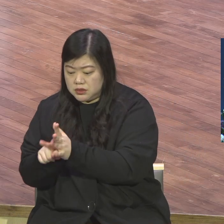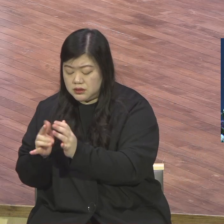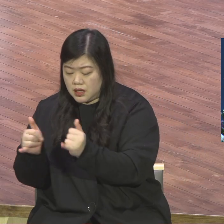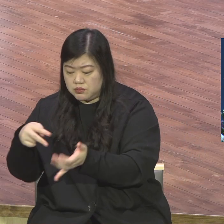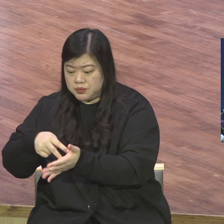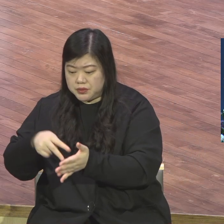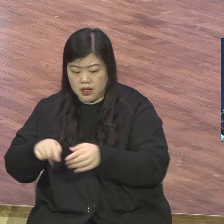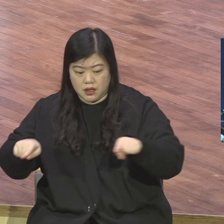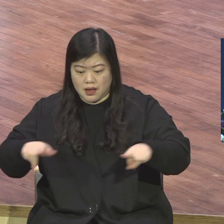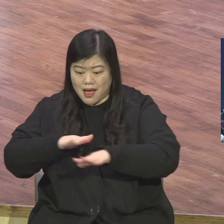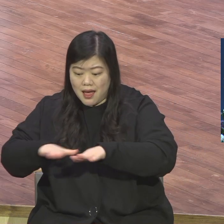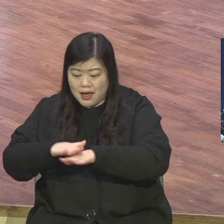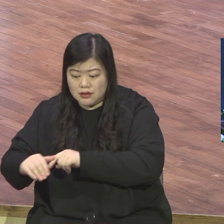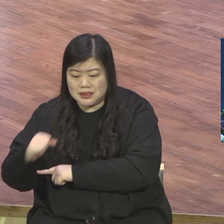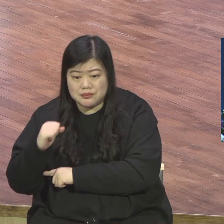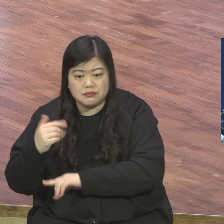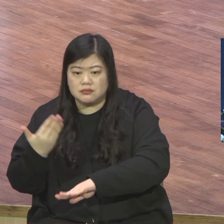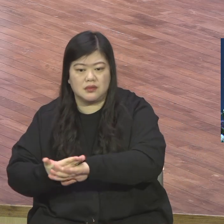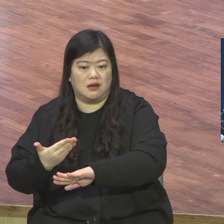모습이다.